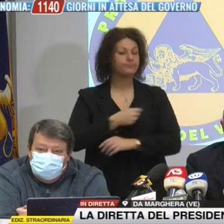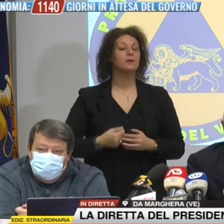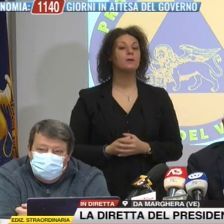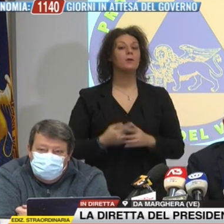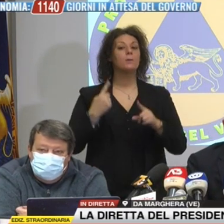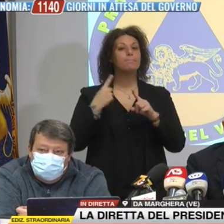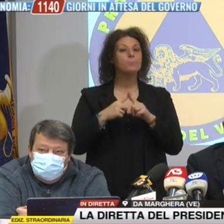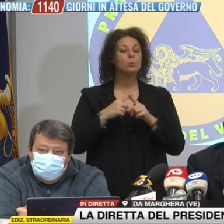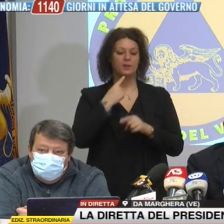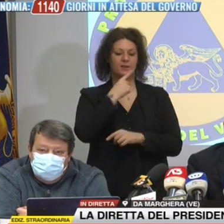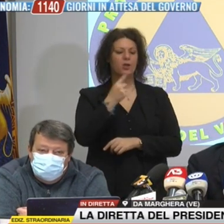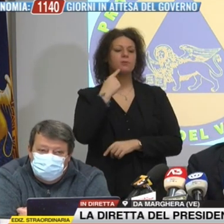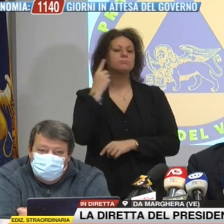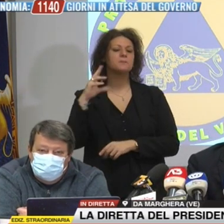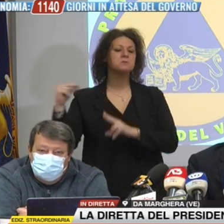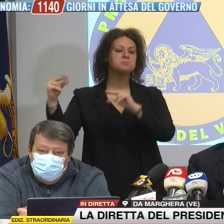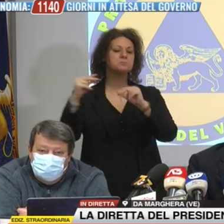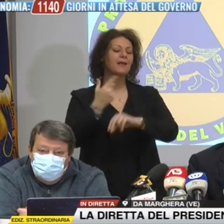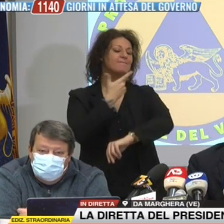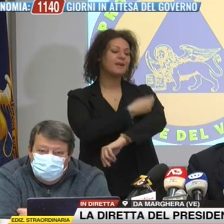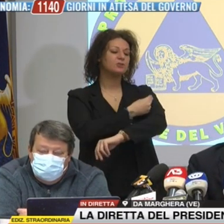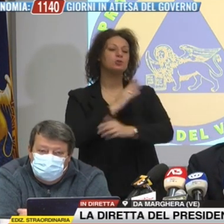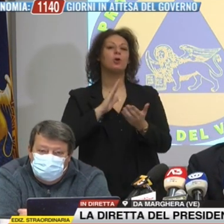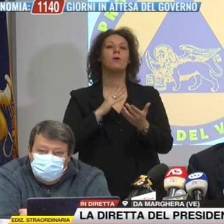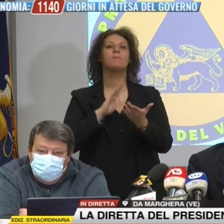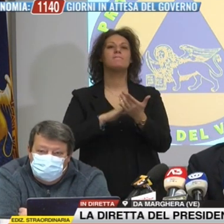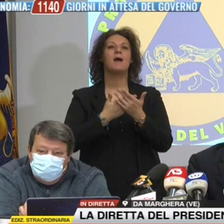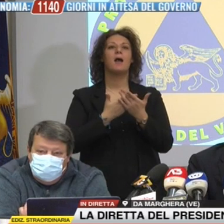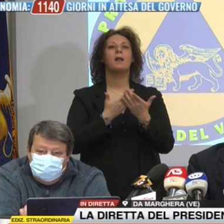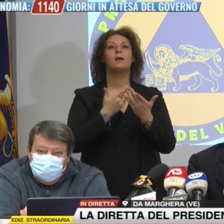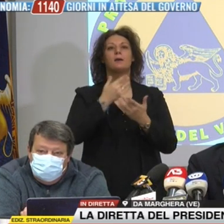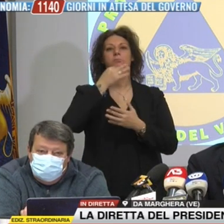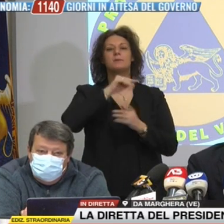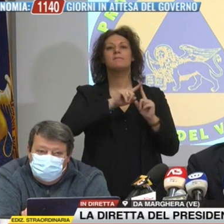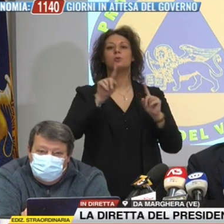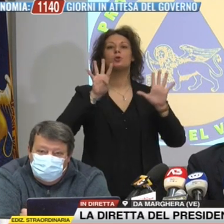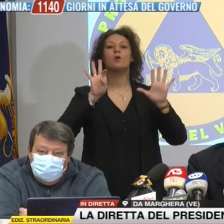efficacia al 90% significa che, come spiegano alcuni virologi,